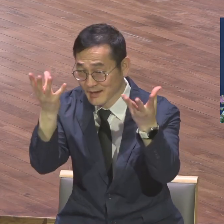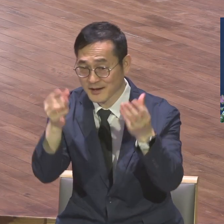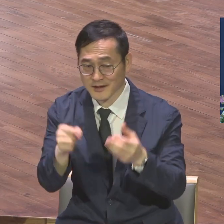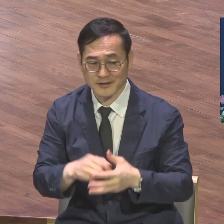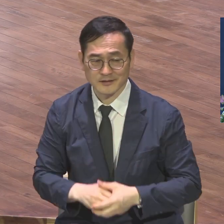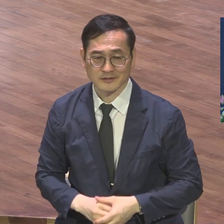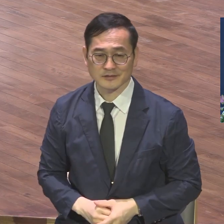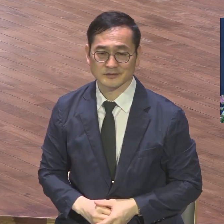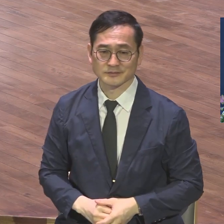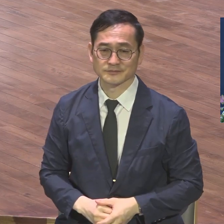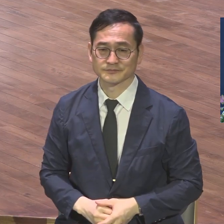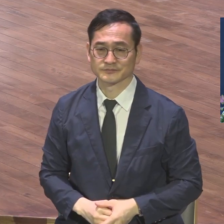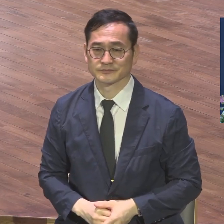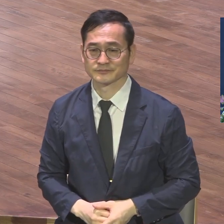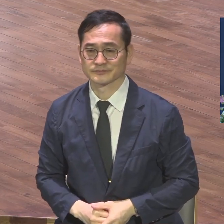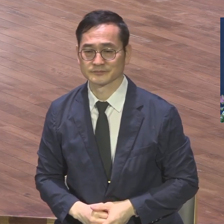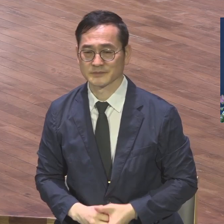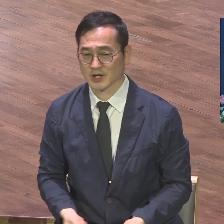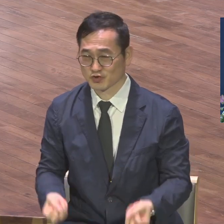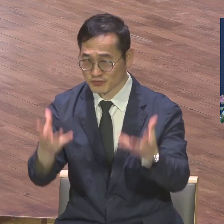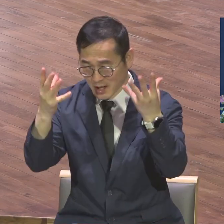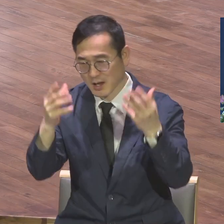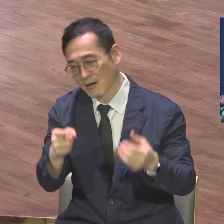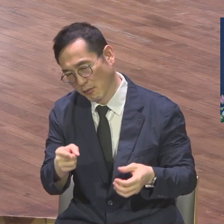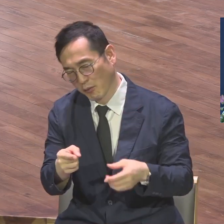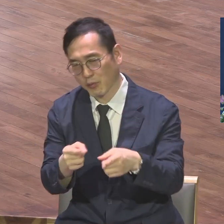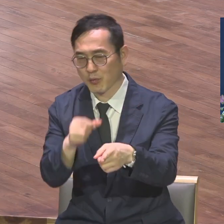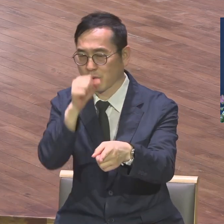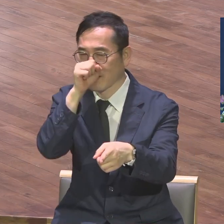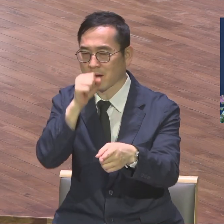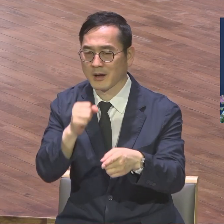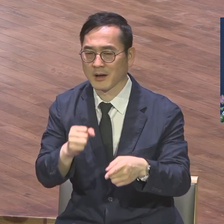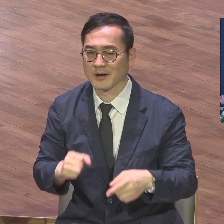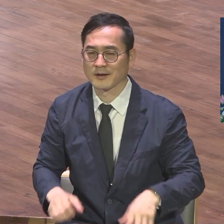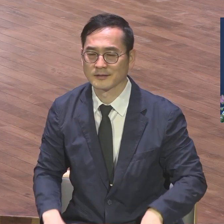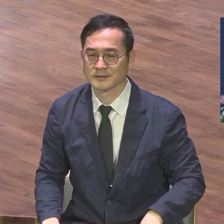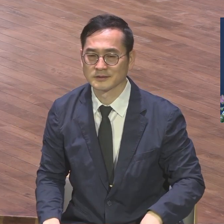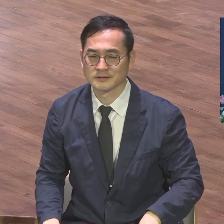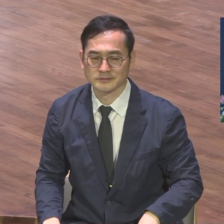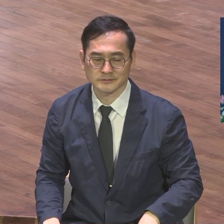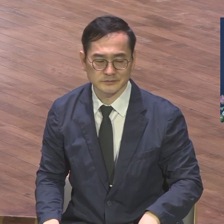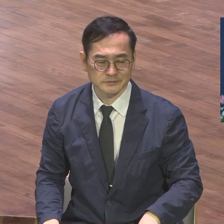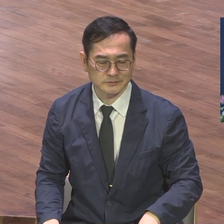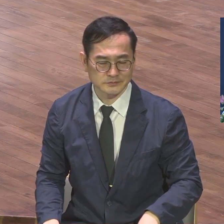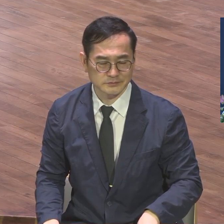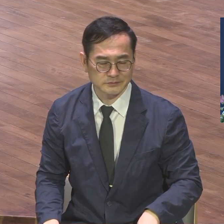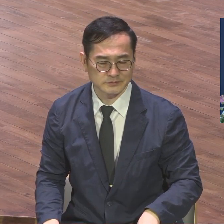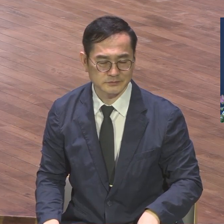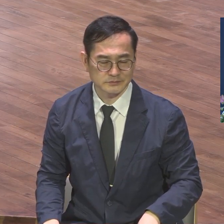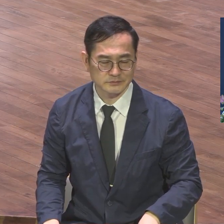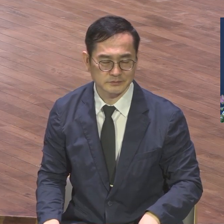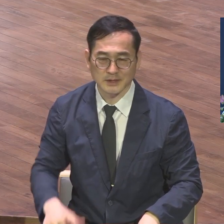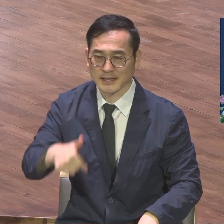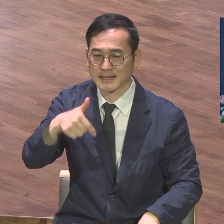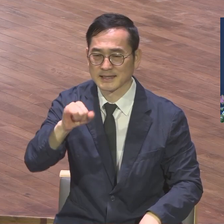지구상에 가장 아름다운 축제다. 1강은 여호와의 이 기업, 그리고 여호와의 기업 무슨